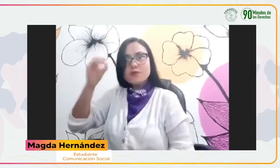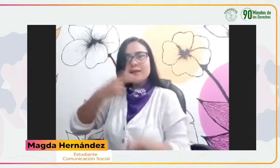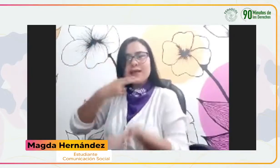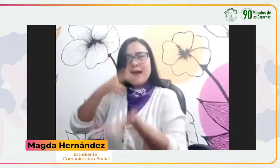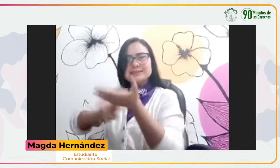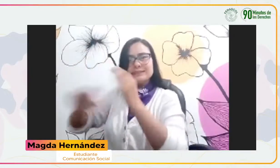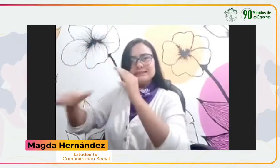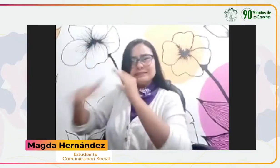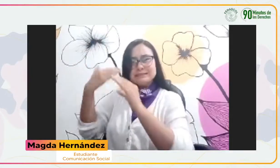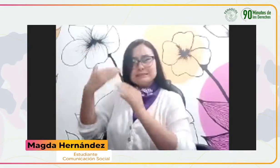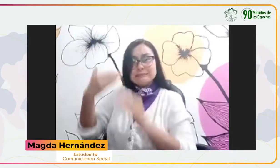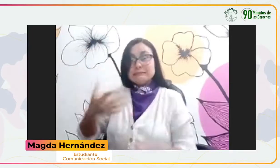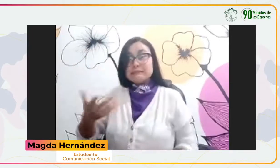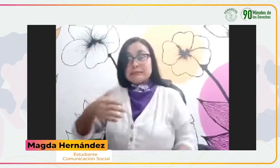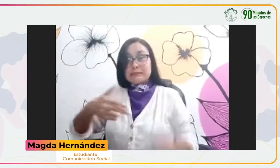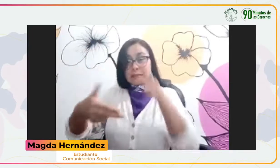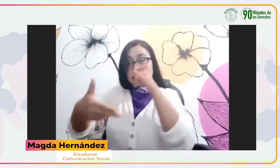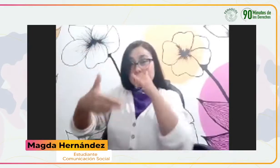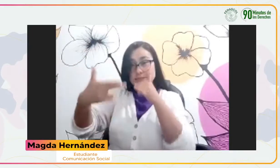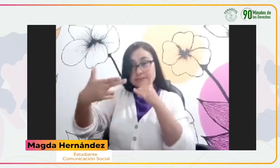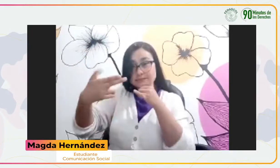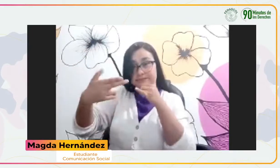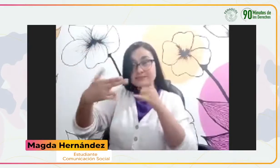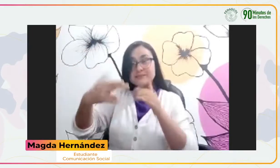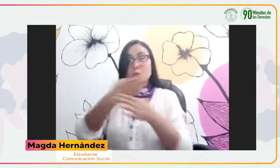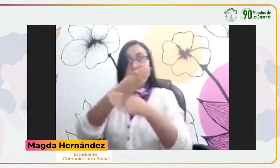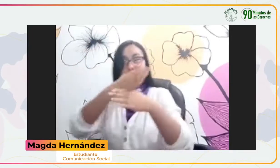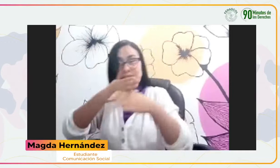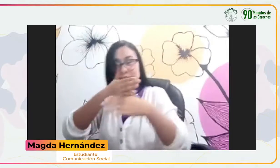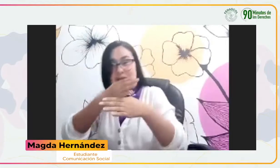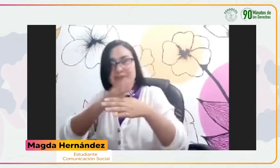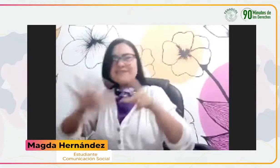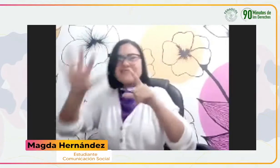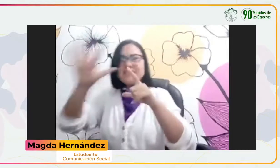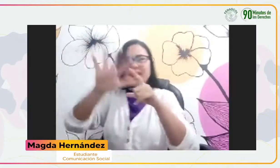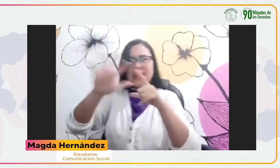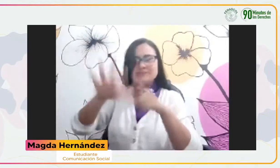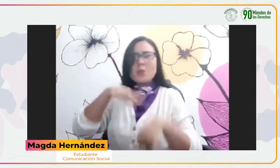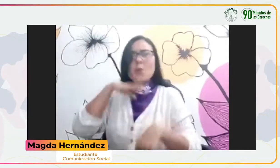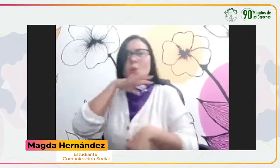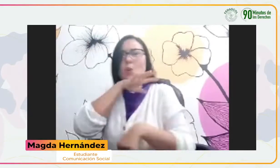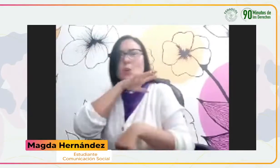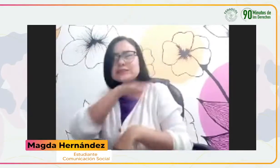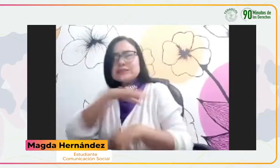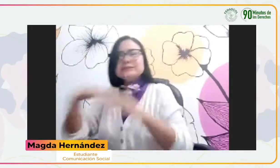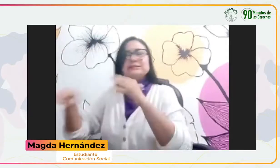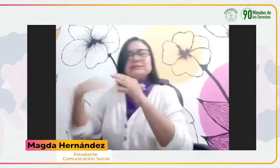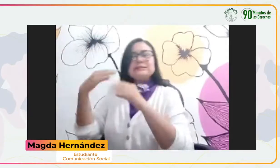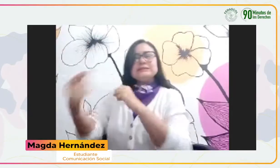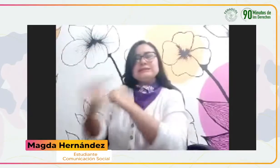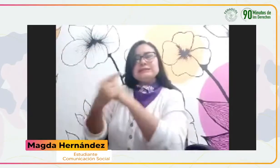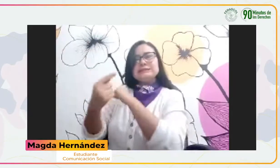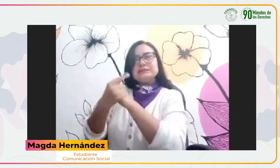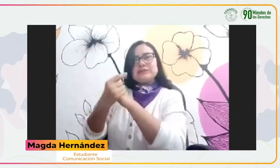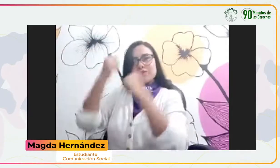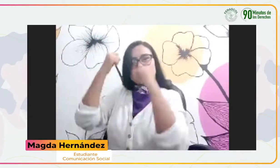era una cosa impresionante, comentarios negativos de odio de hombres con videos groseros,